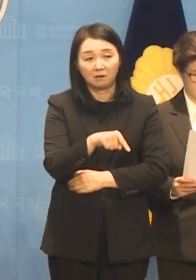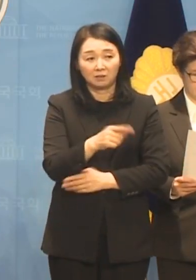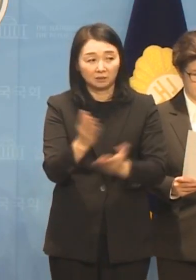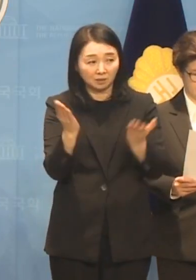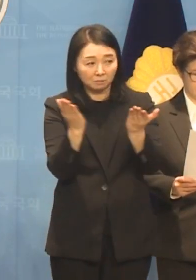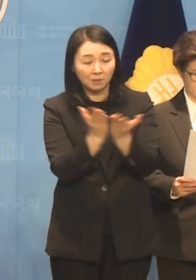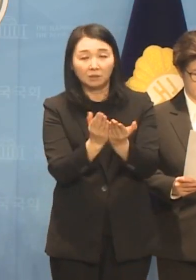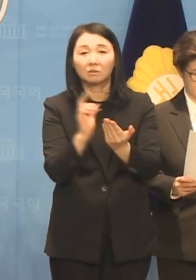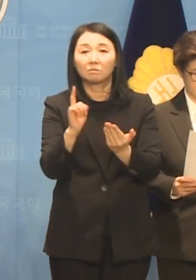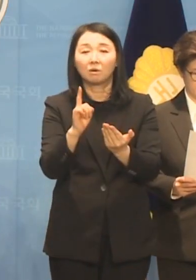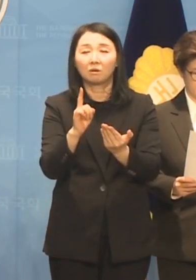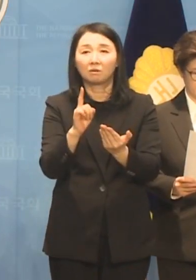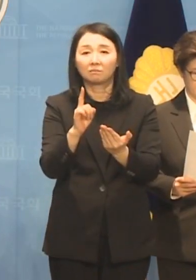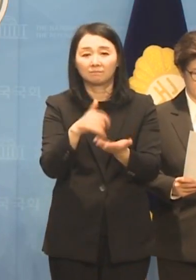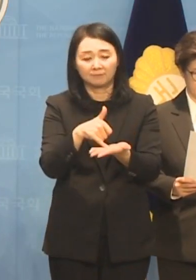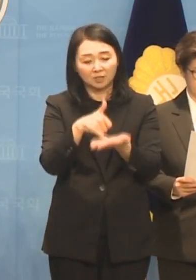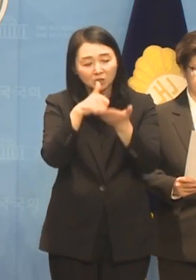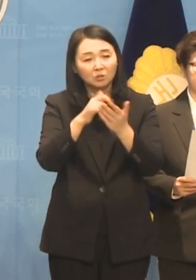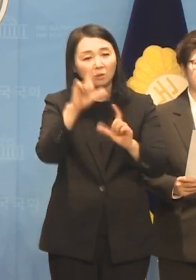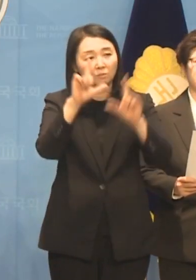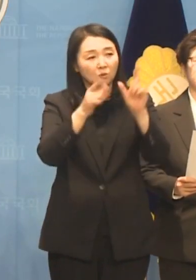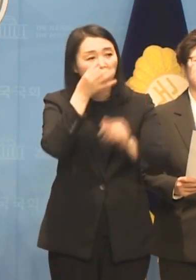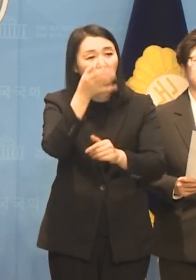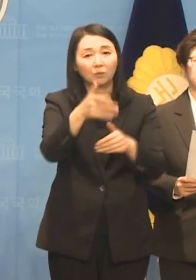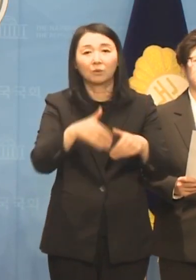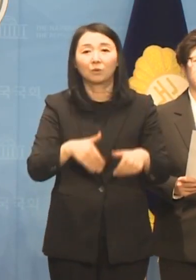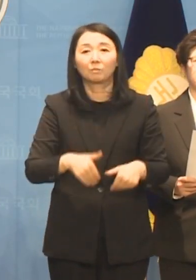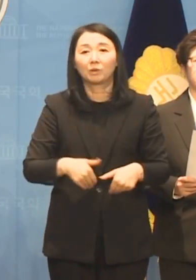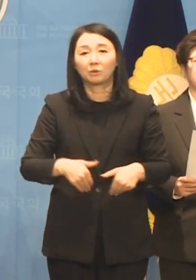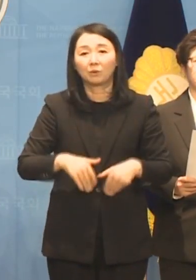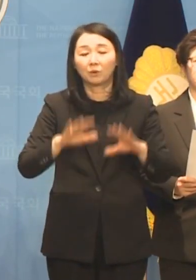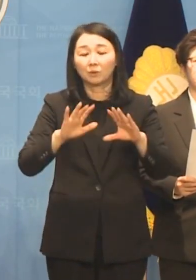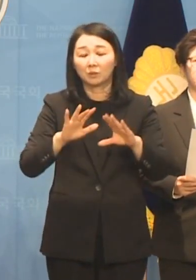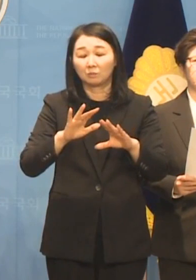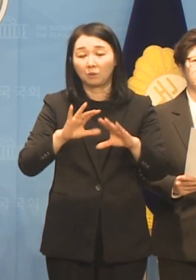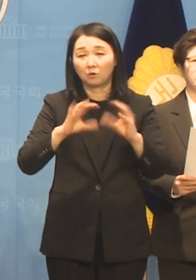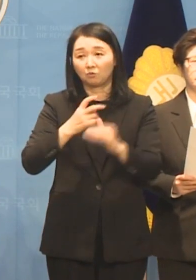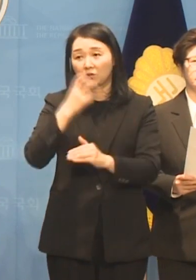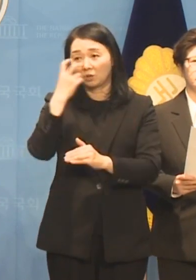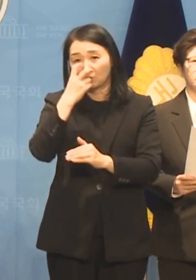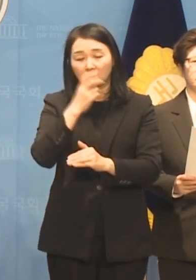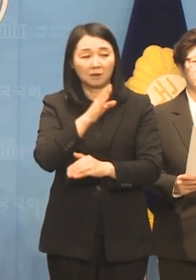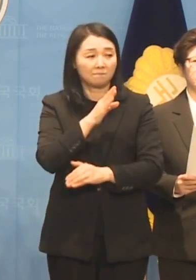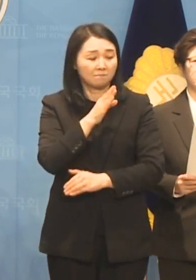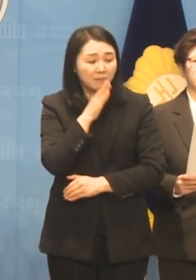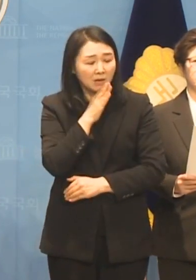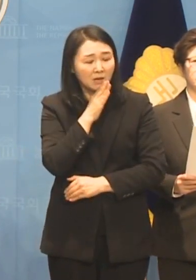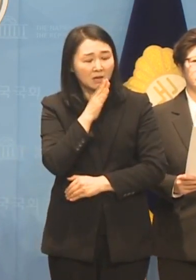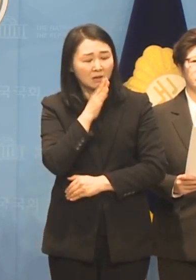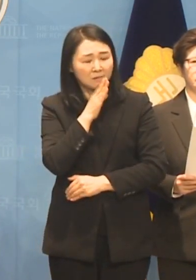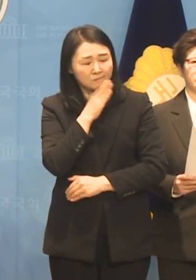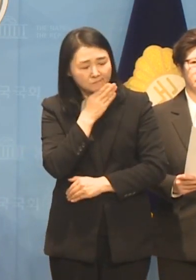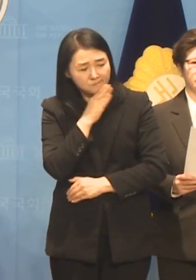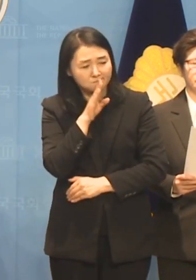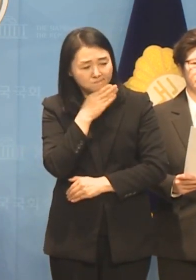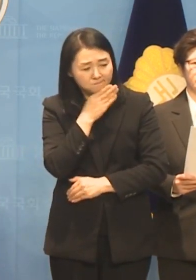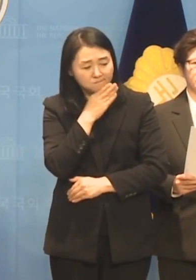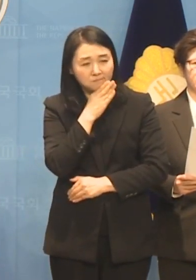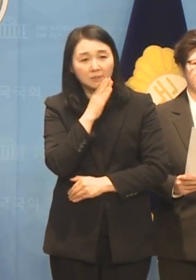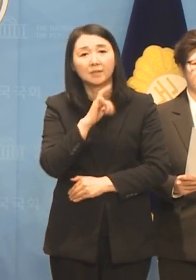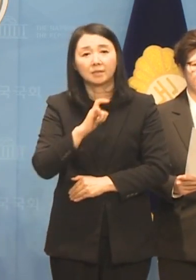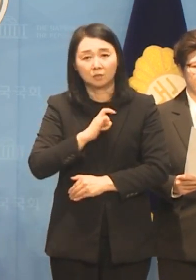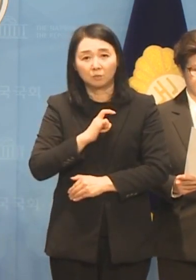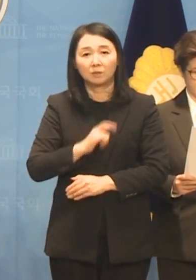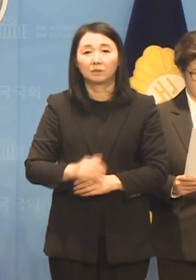걸맞는 품행을 보여주어야 하나 이번 국정조사가 과연 그러했는지 의문이 됩니다.